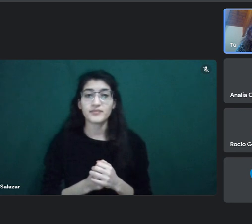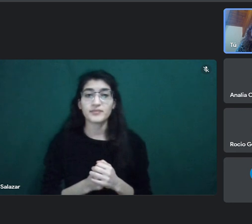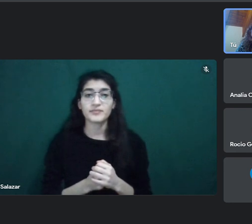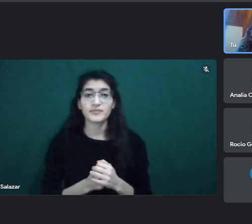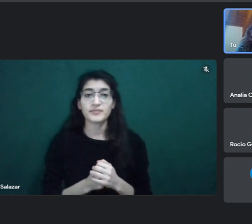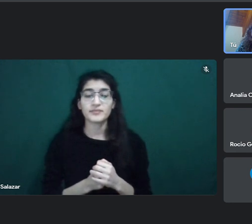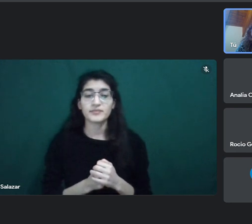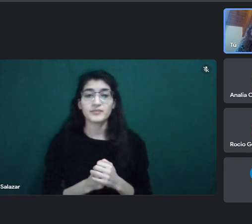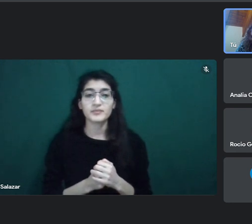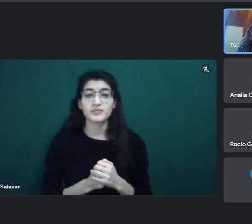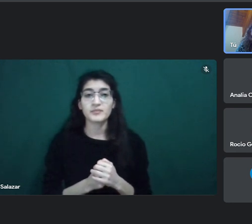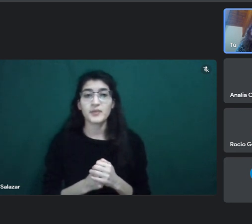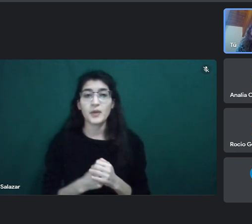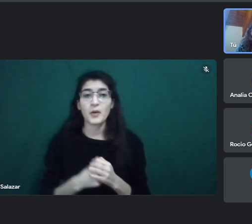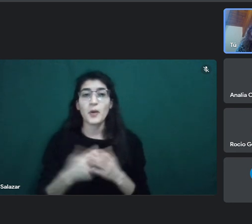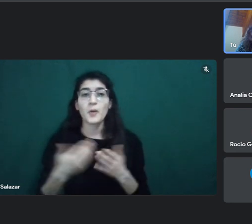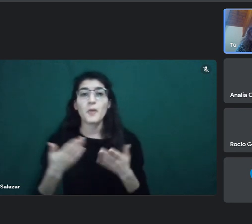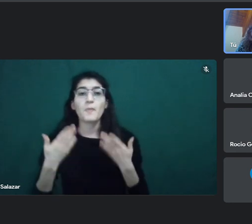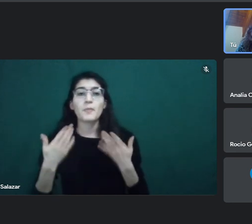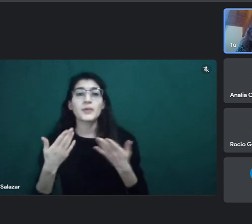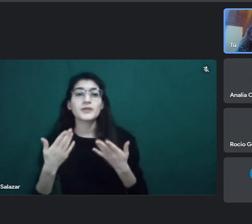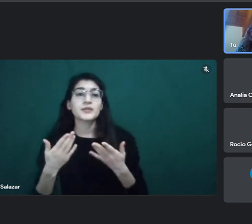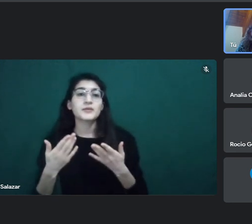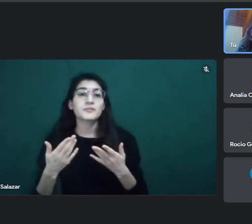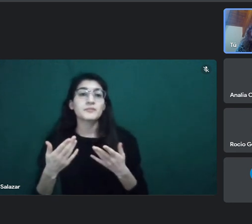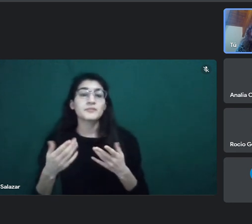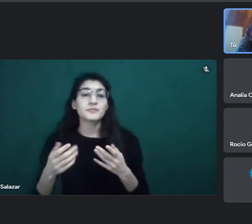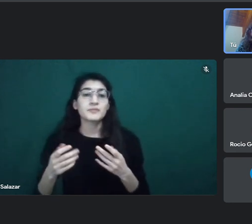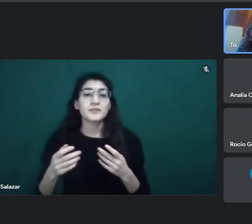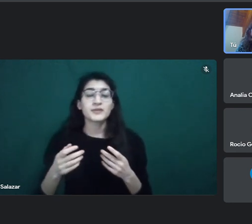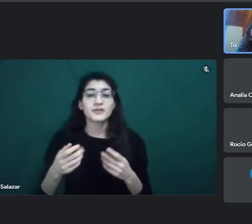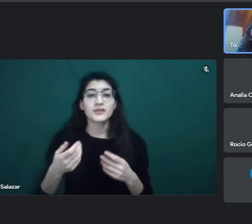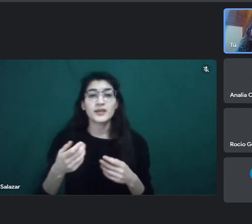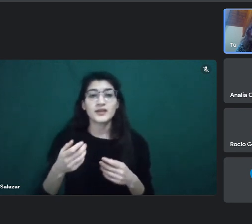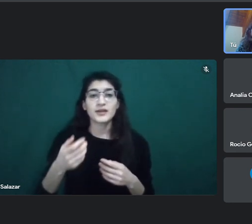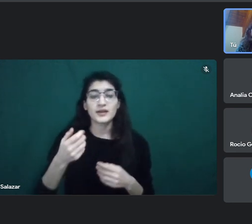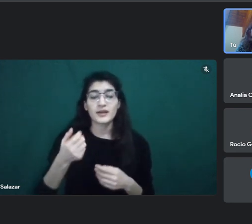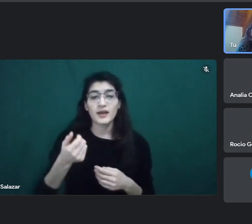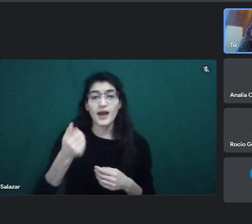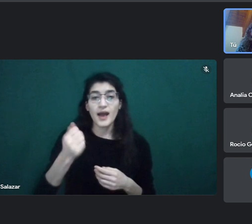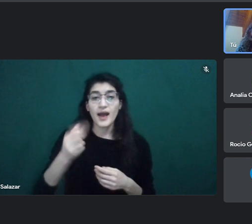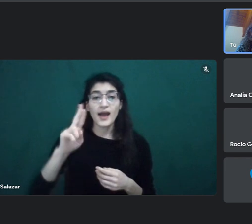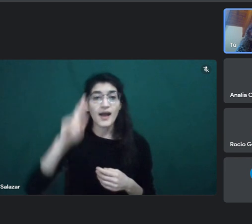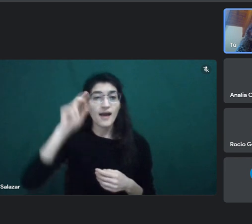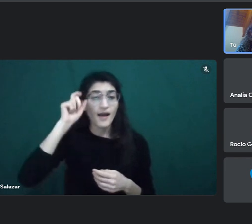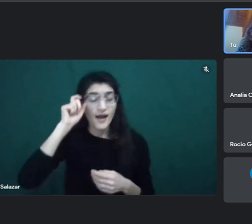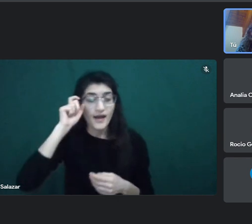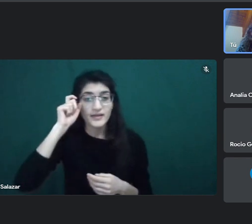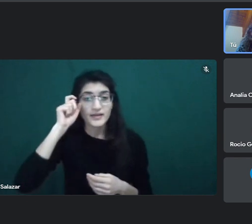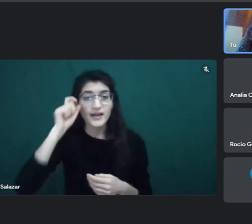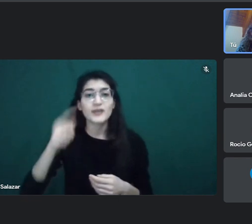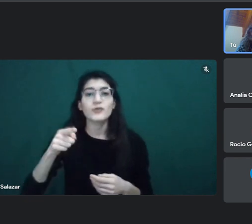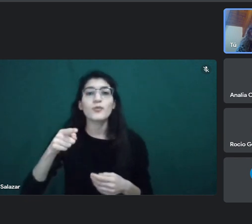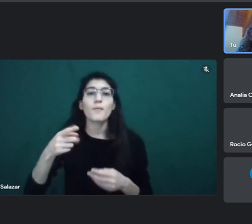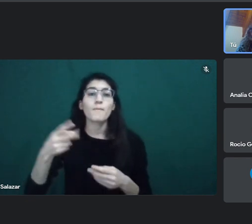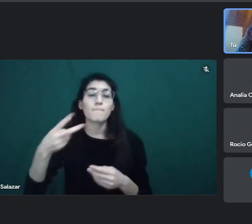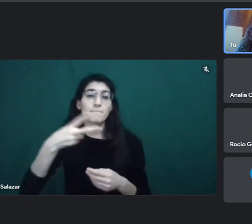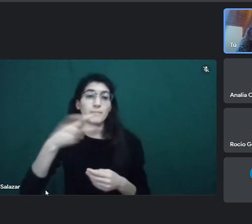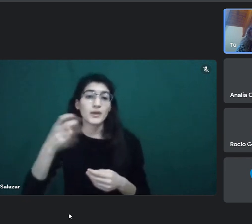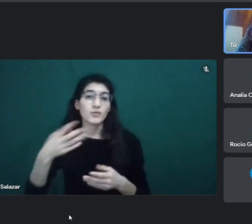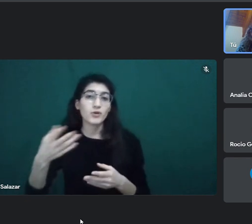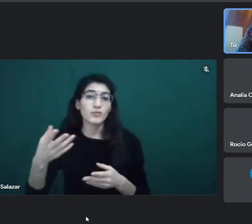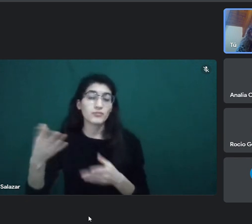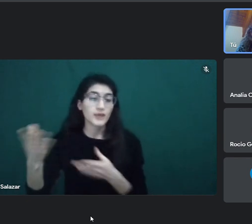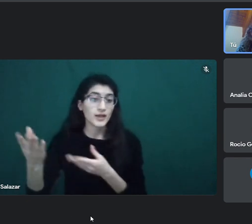ser que esté adelante de otro verbo, hasta acá está como auxiliar, que lo vimos, están viviendo,